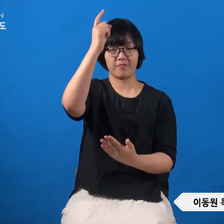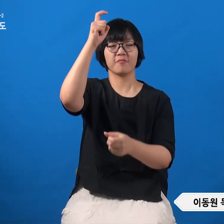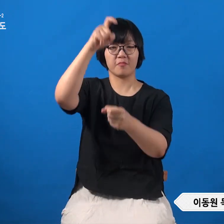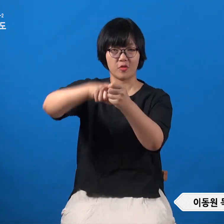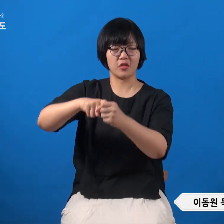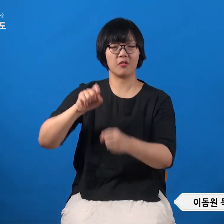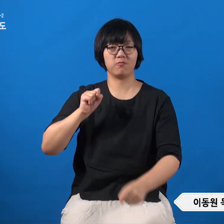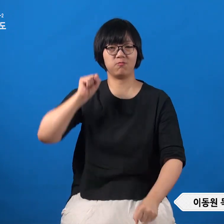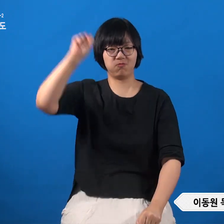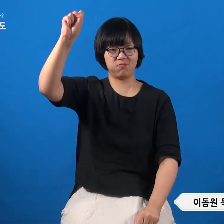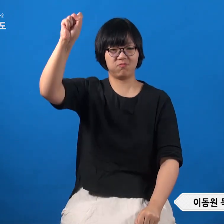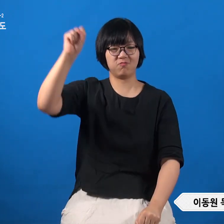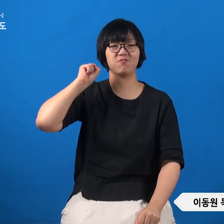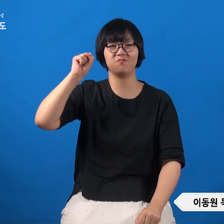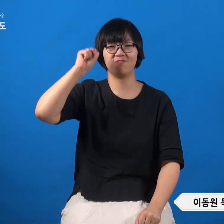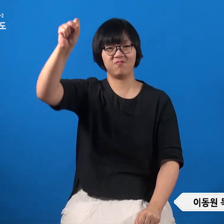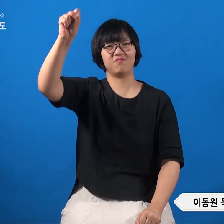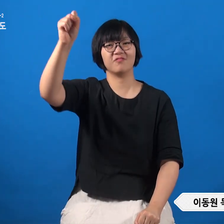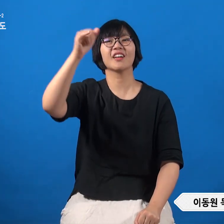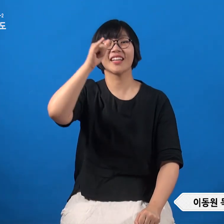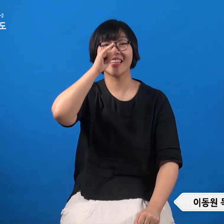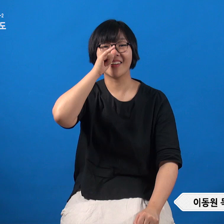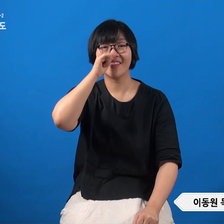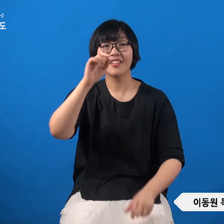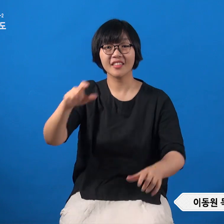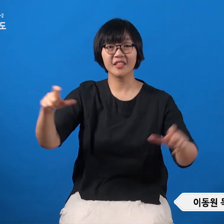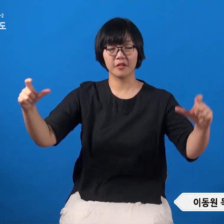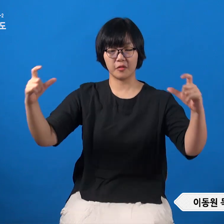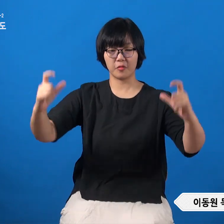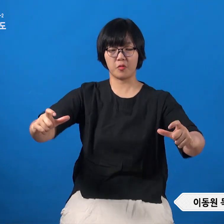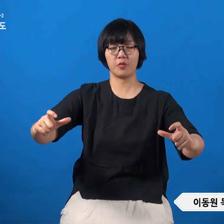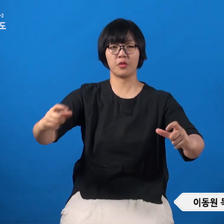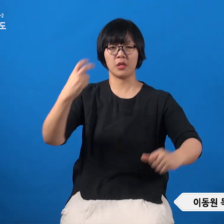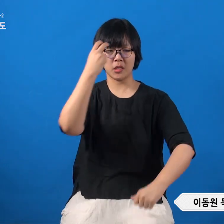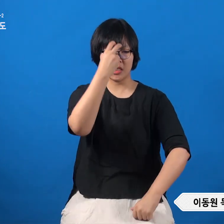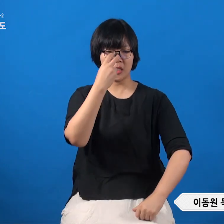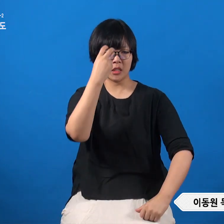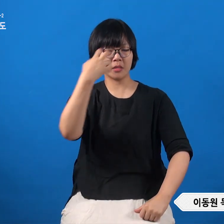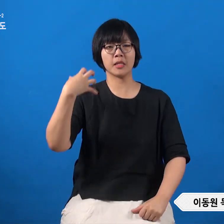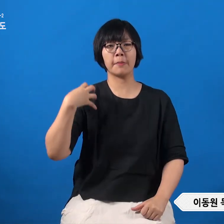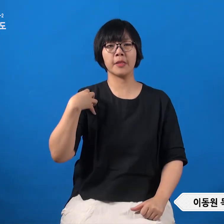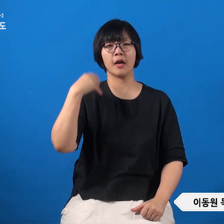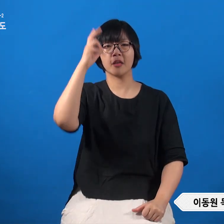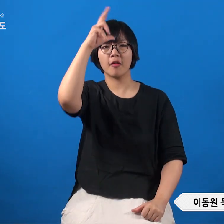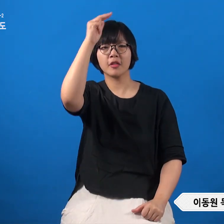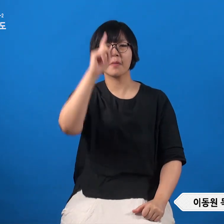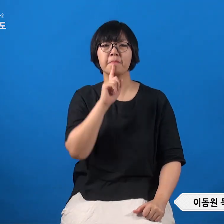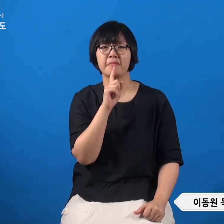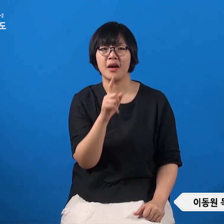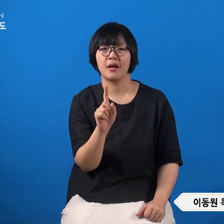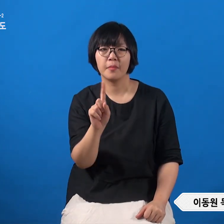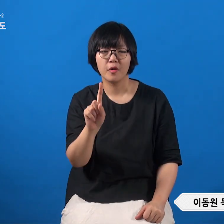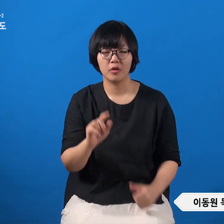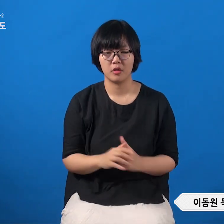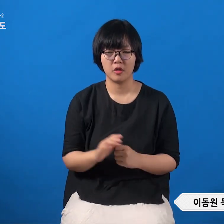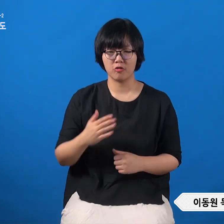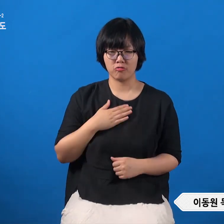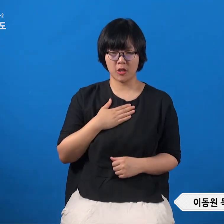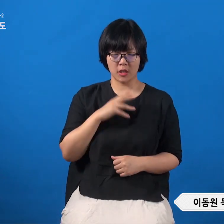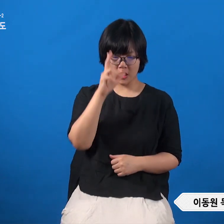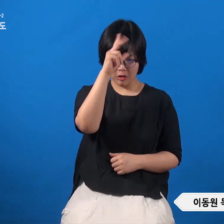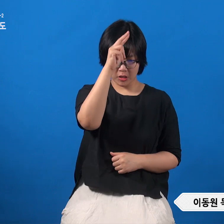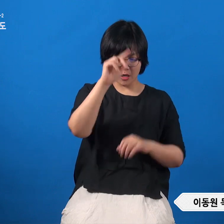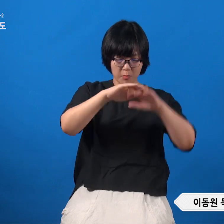그날 거기에 모든 치안과 질서를 담당하고 있었던 책임자는 훗날 이런 기록을 남깁니다. 우리는 모든